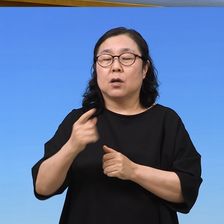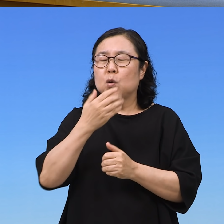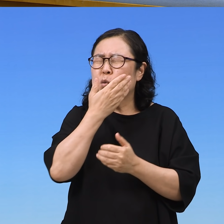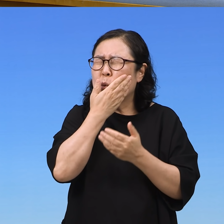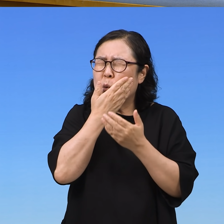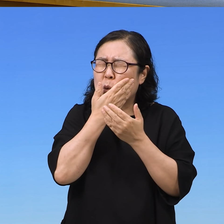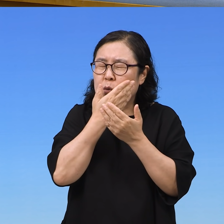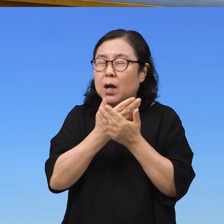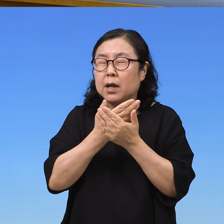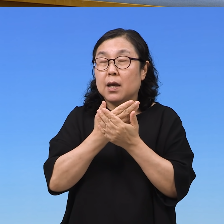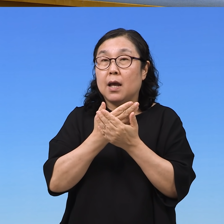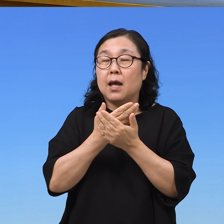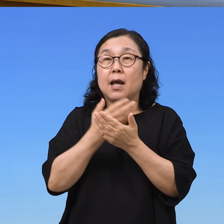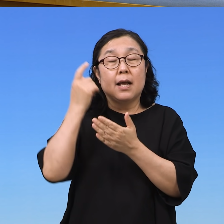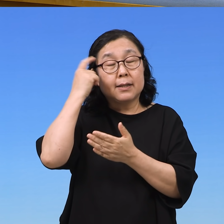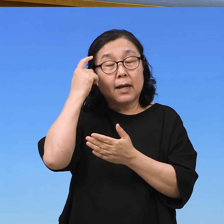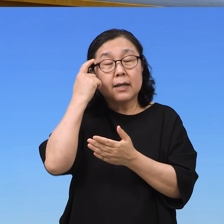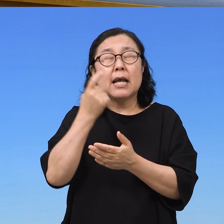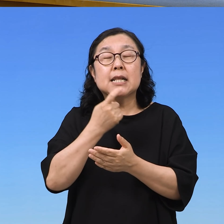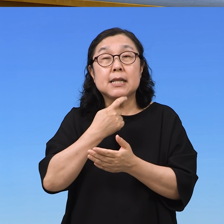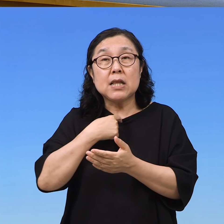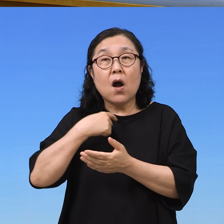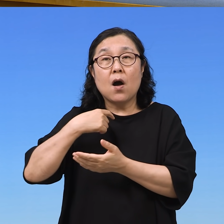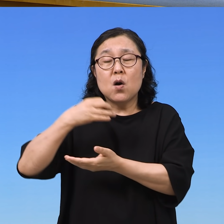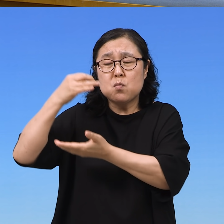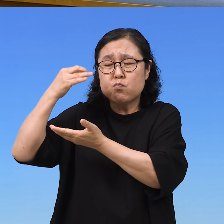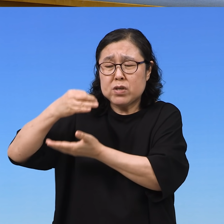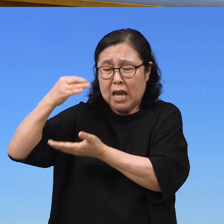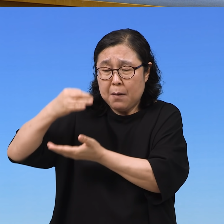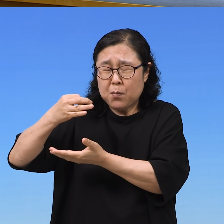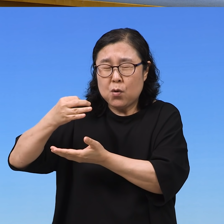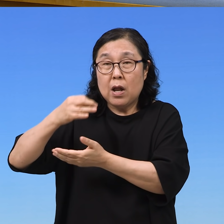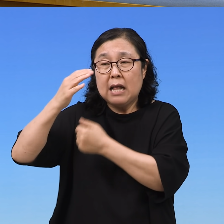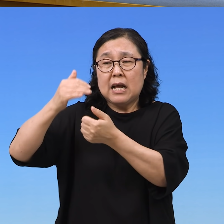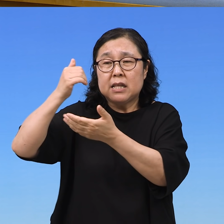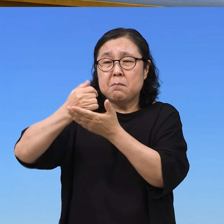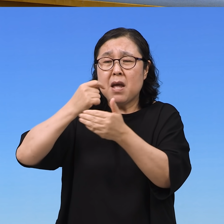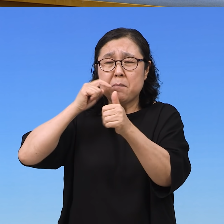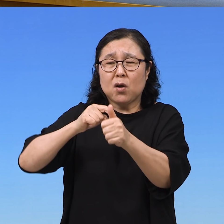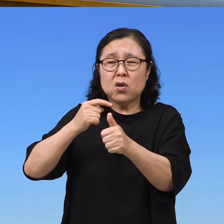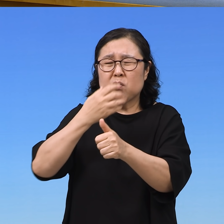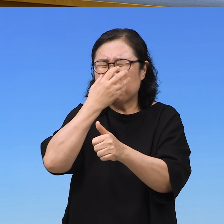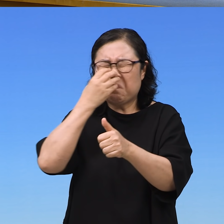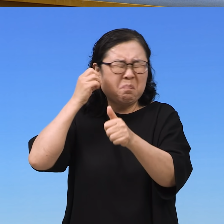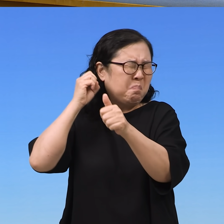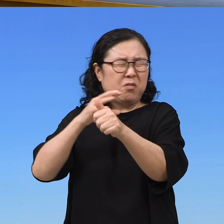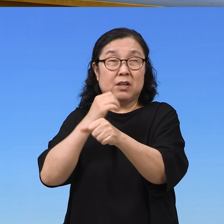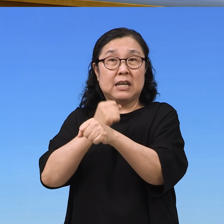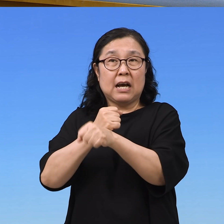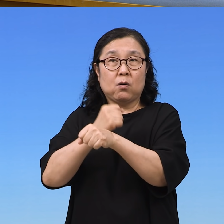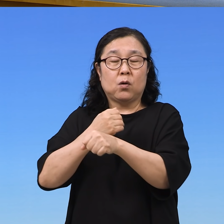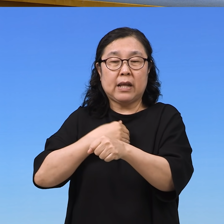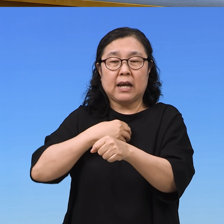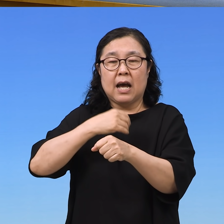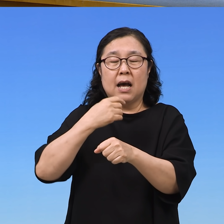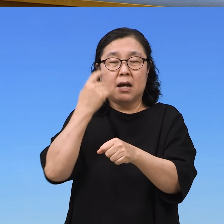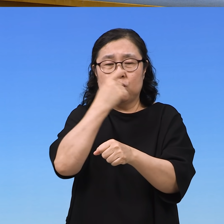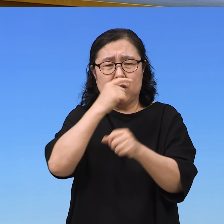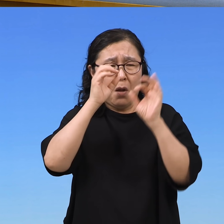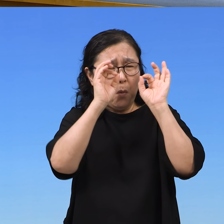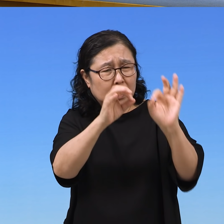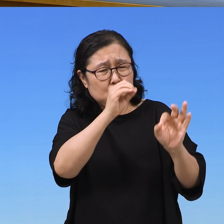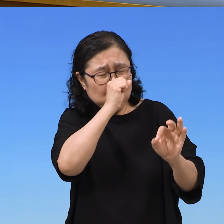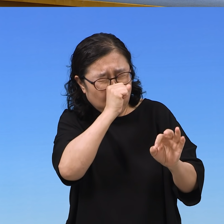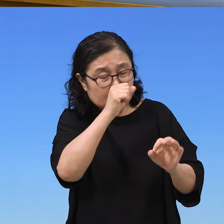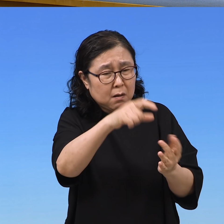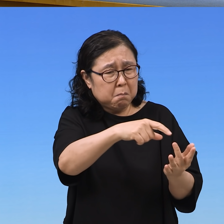귀한 재물인데 인간관계고 뭐고 하나님 말씀에 지시고 뭐고 그냥 내 눈으로 보기에 좋은 거나